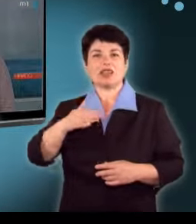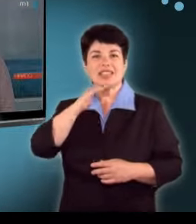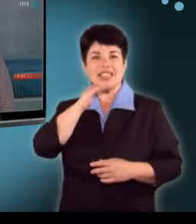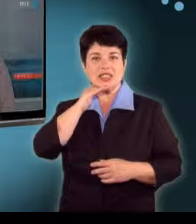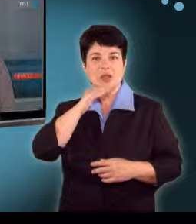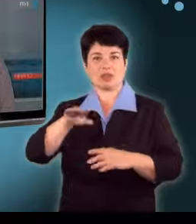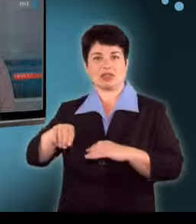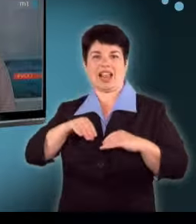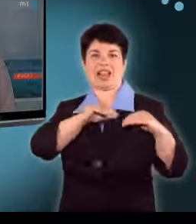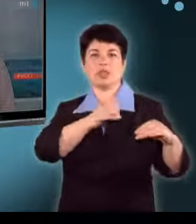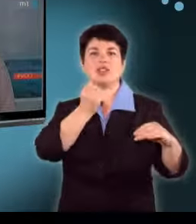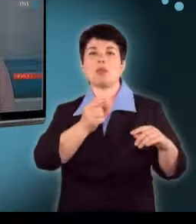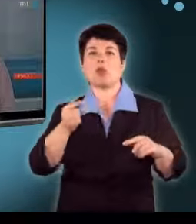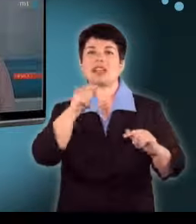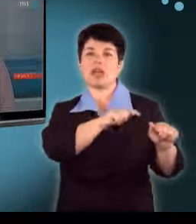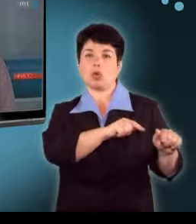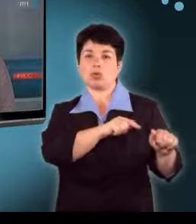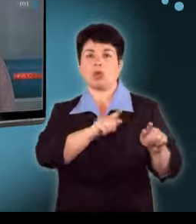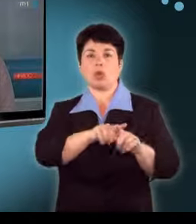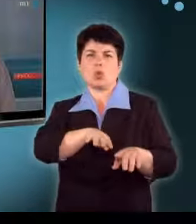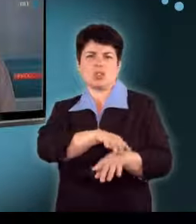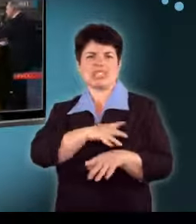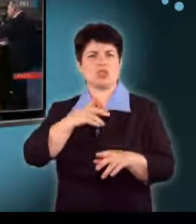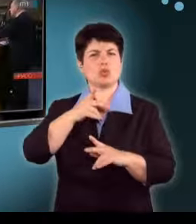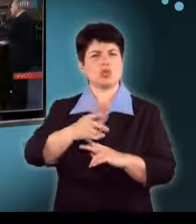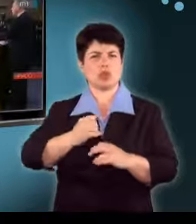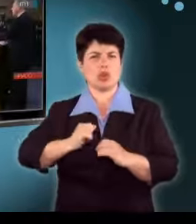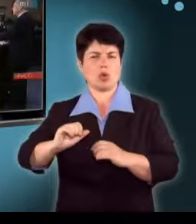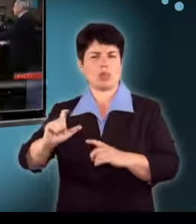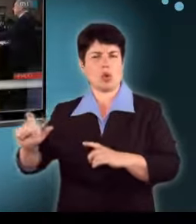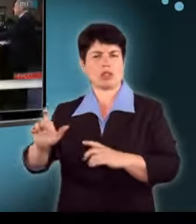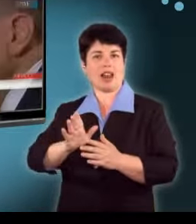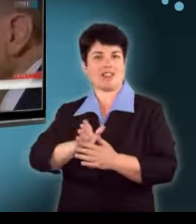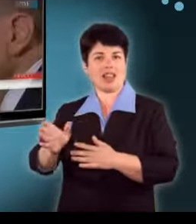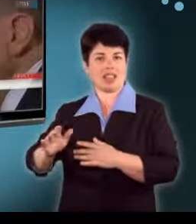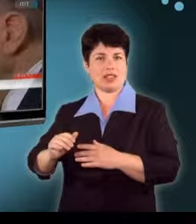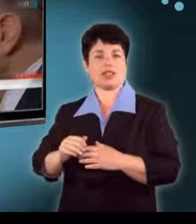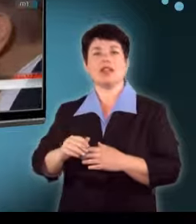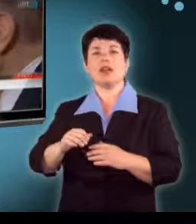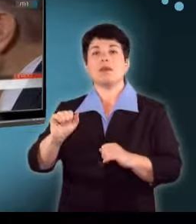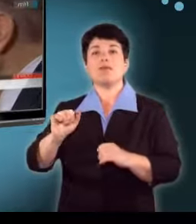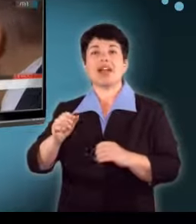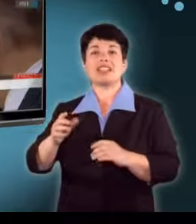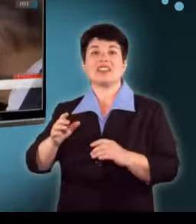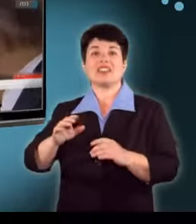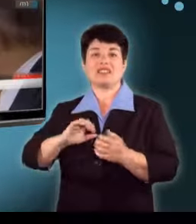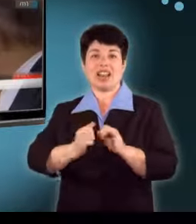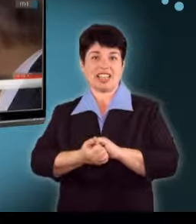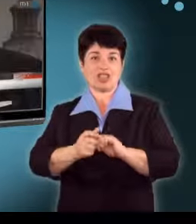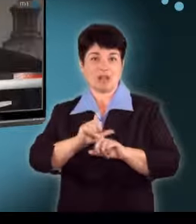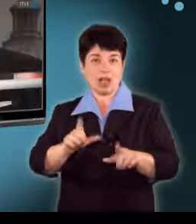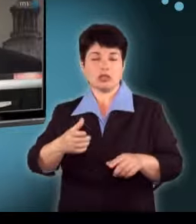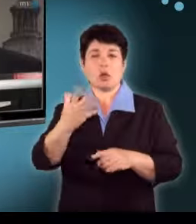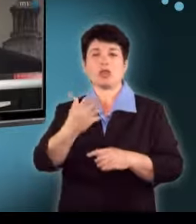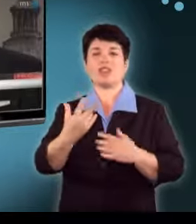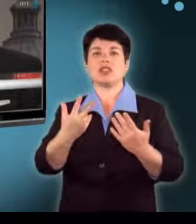túlzottan elmozdult a jobb oldal felé. A pártváltással a demokraták 58 szenátoruk lesz a felsőházban a